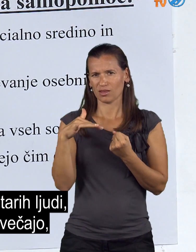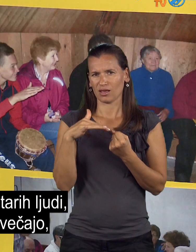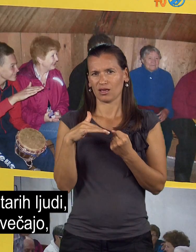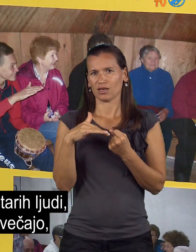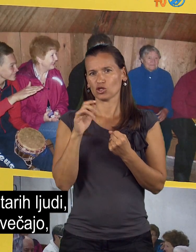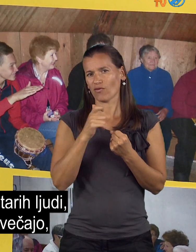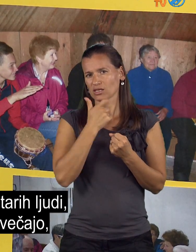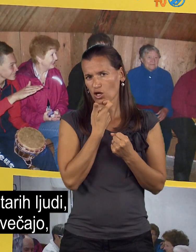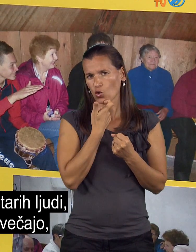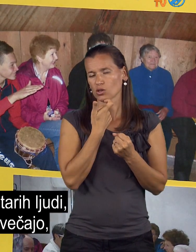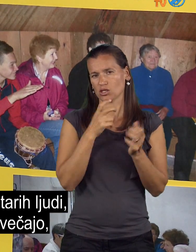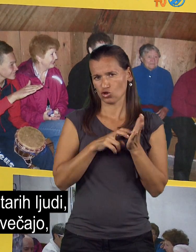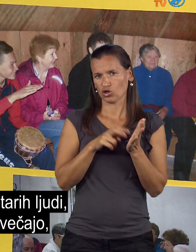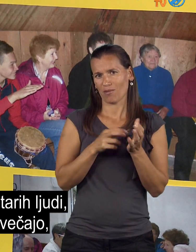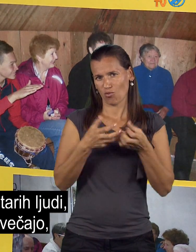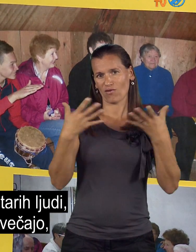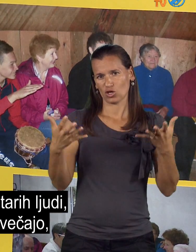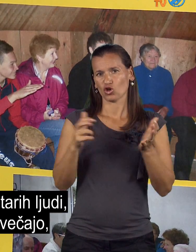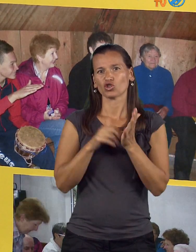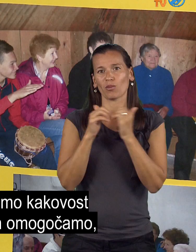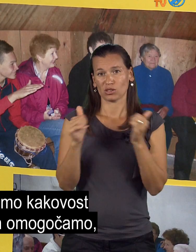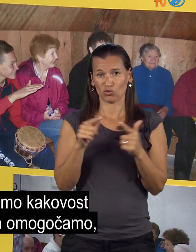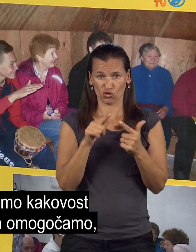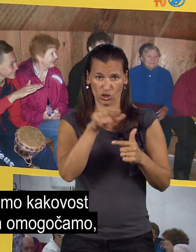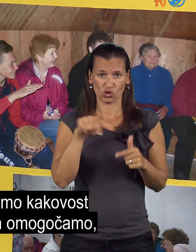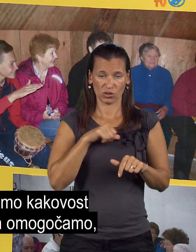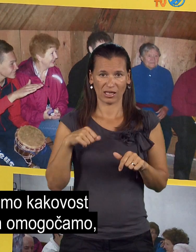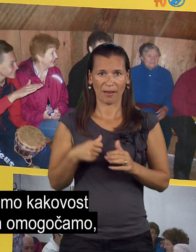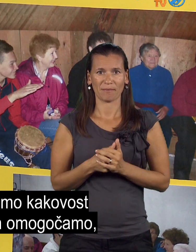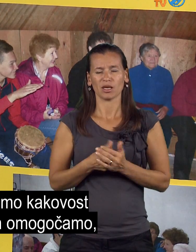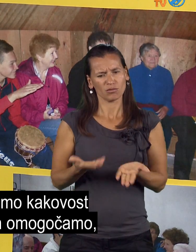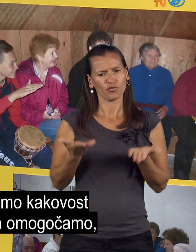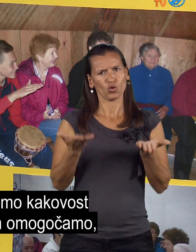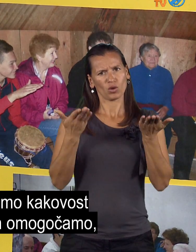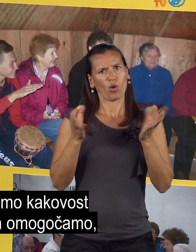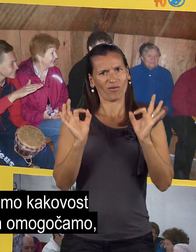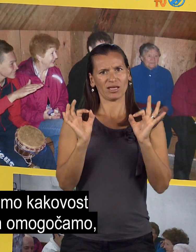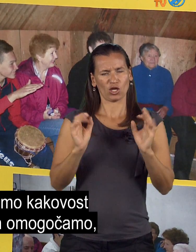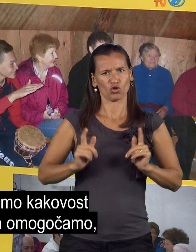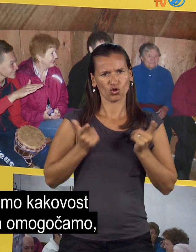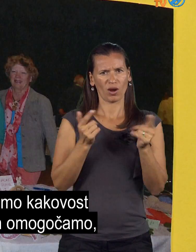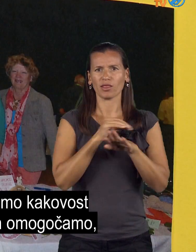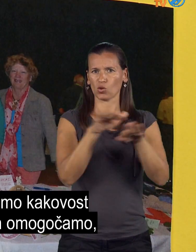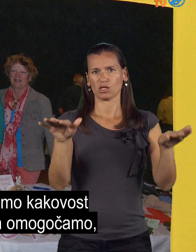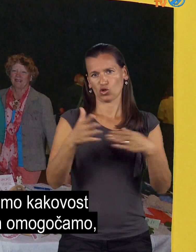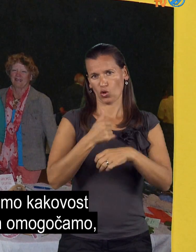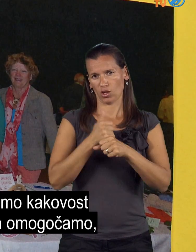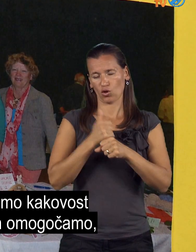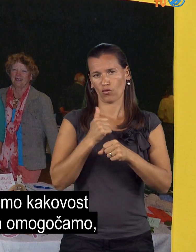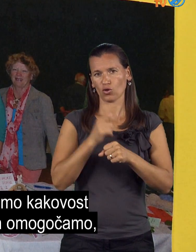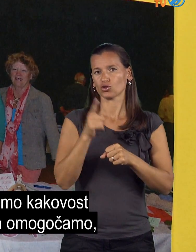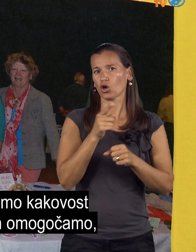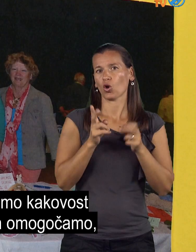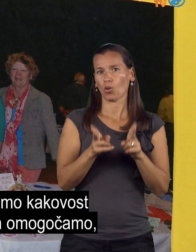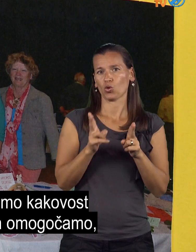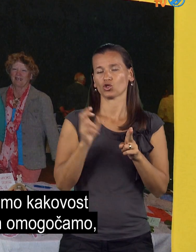ki so v starosti seveda se še povečajo, sploh če so sami. Potem dvigujemo kvaliteto življenja vseh sodelujočih